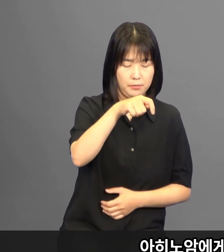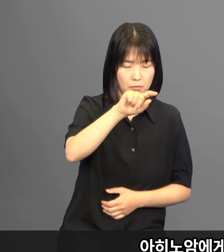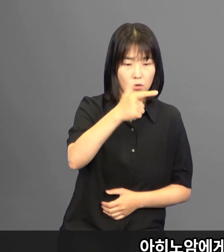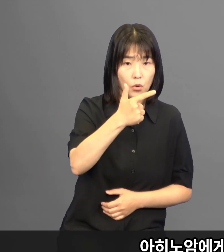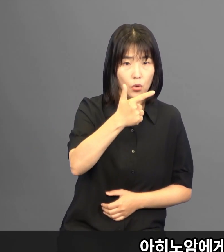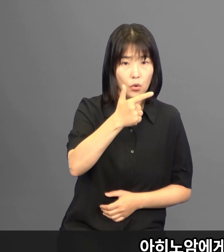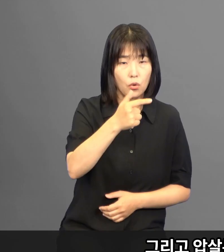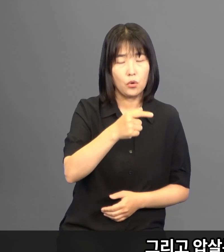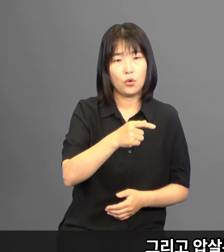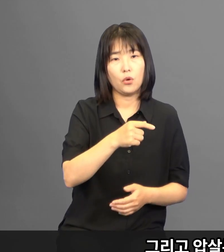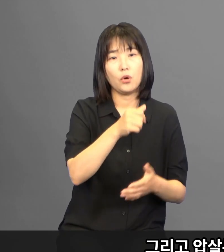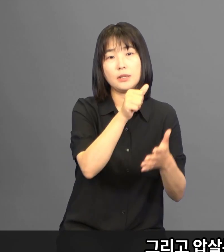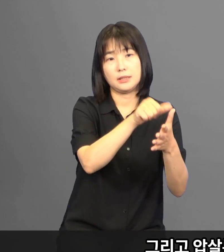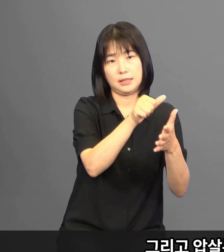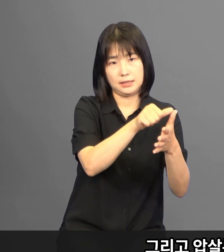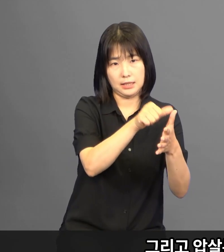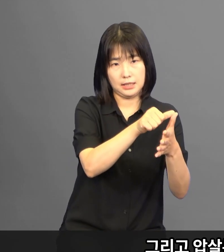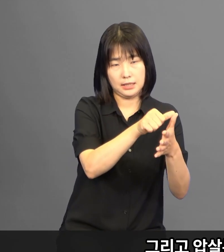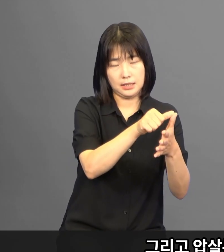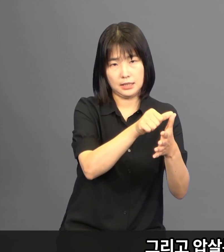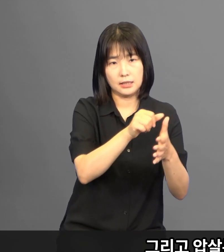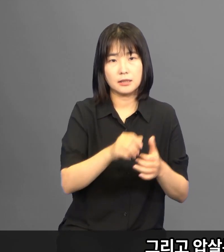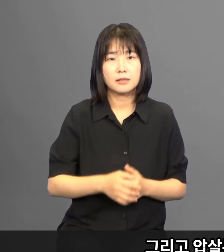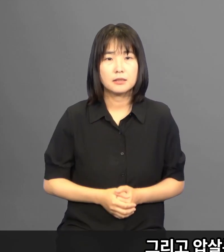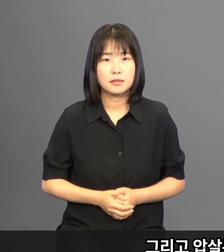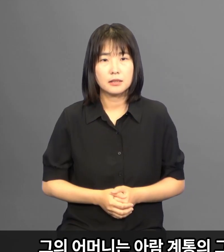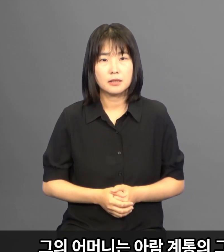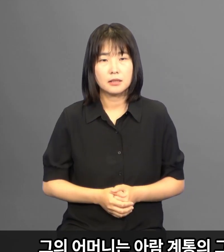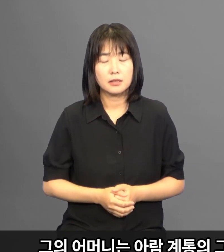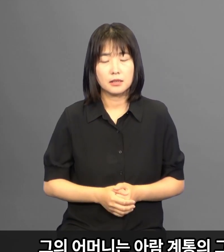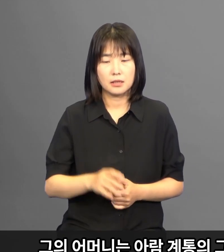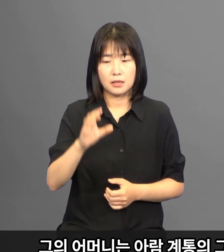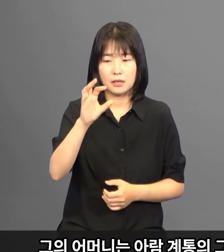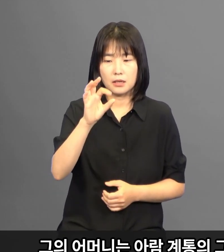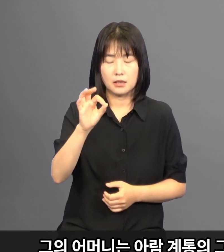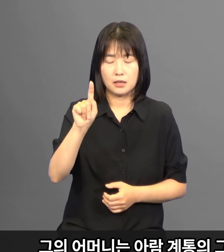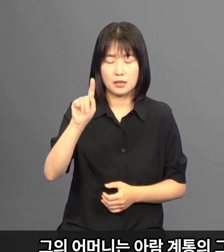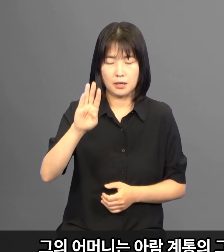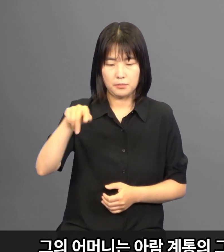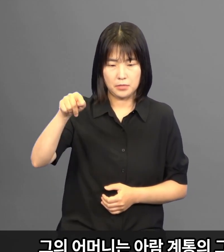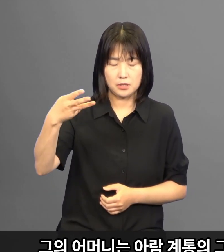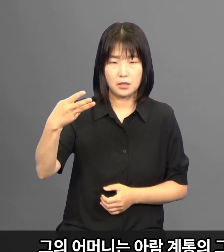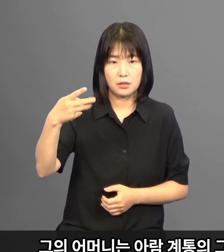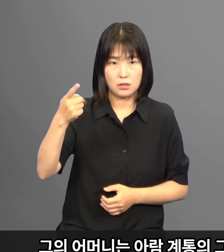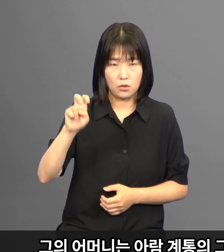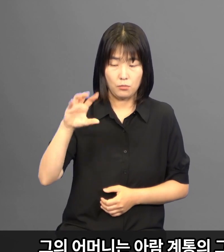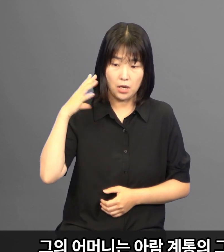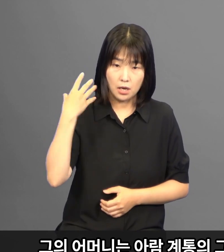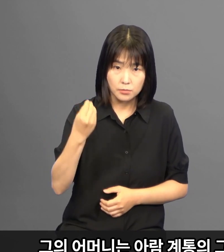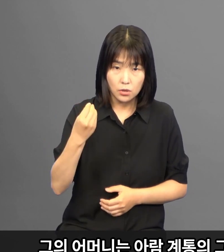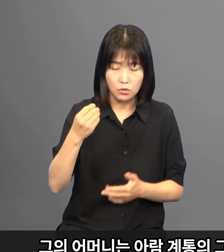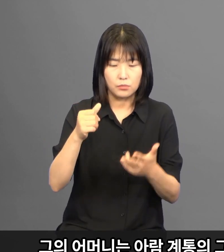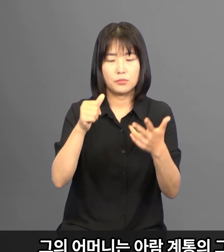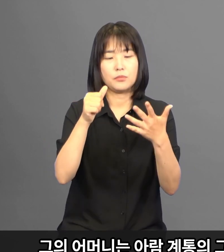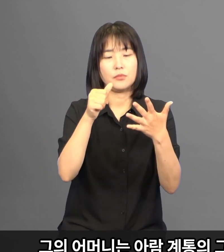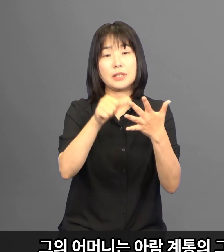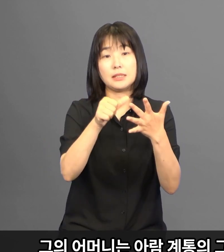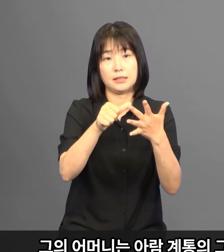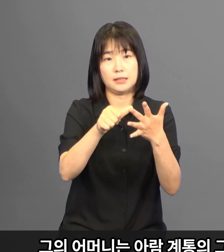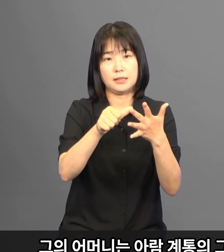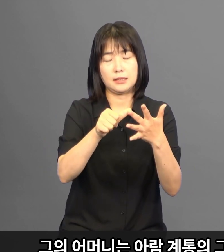낳은 아들이에요. 그리고 압살롬은 셋째 아들로서 그의 어머니는 아람 계통의 구슬